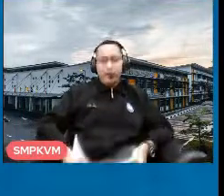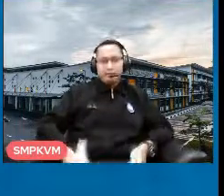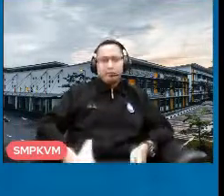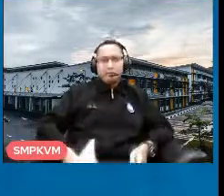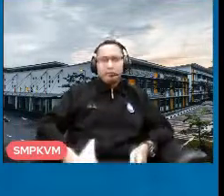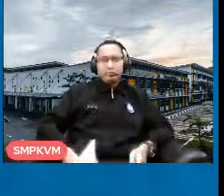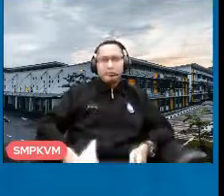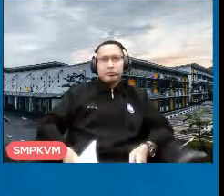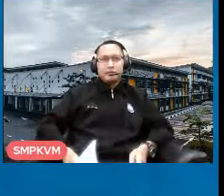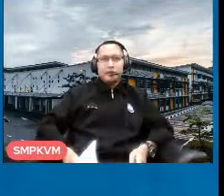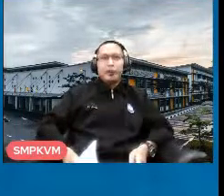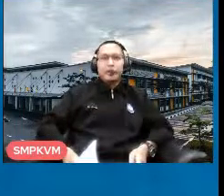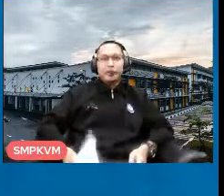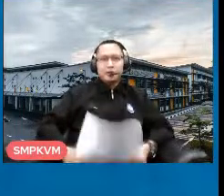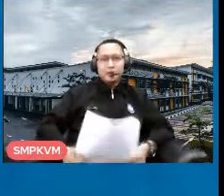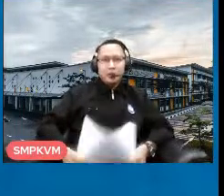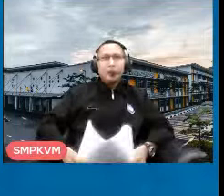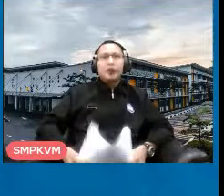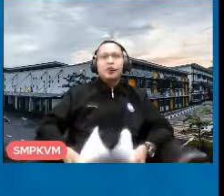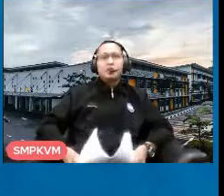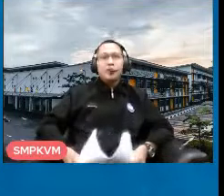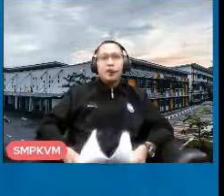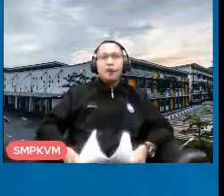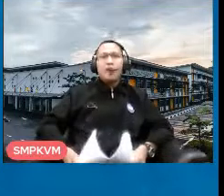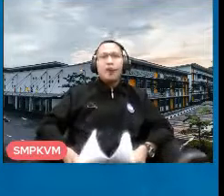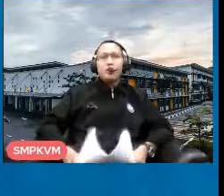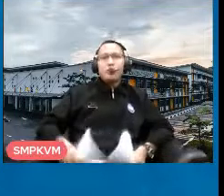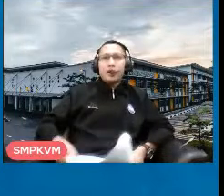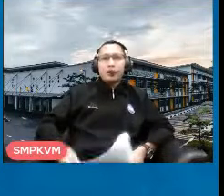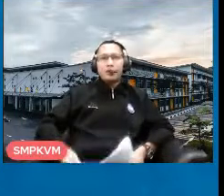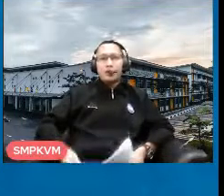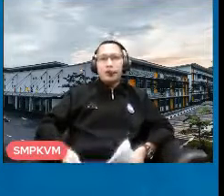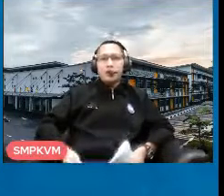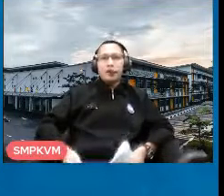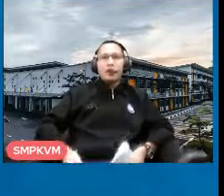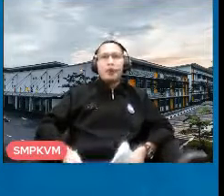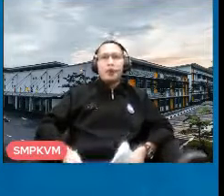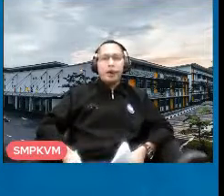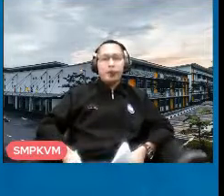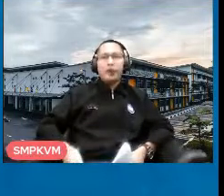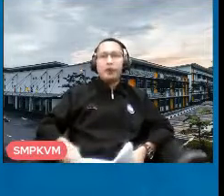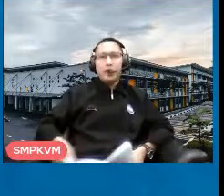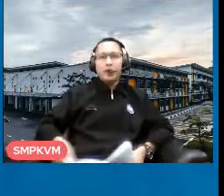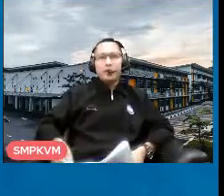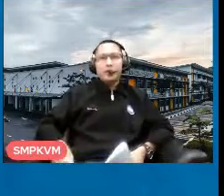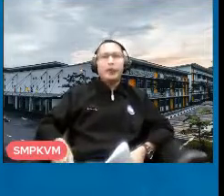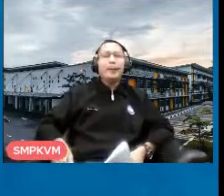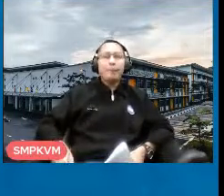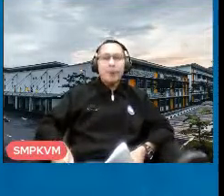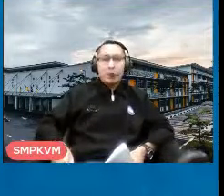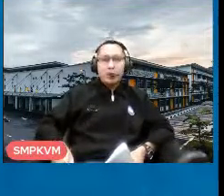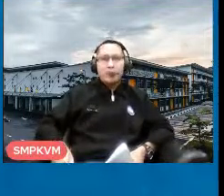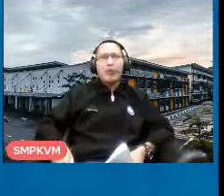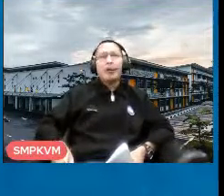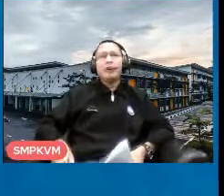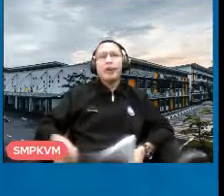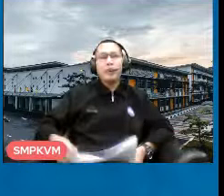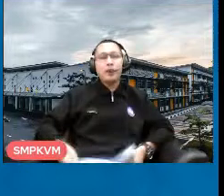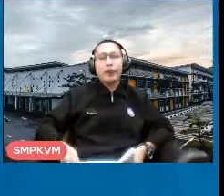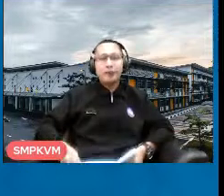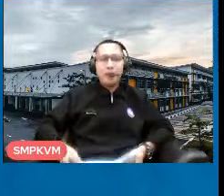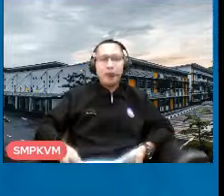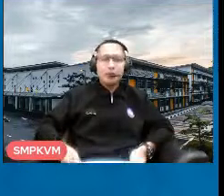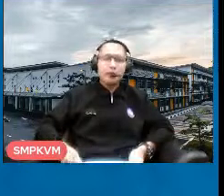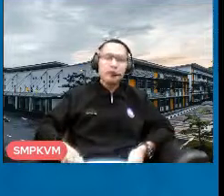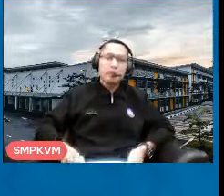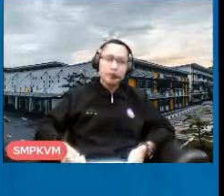perhatian kita baca doa sebarang maklumat terkini yang berkaitan magis dan Plato dipilih akan